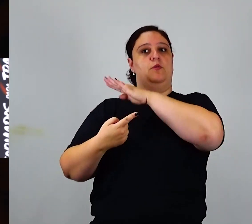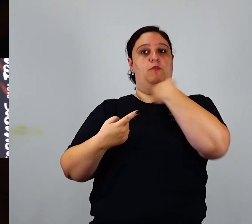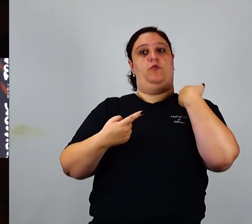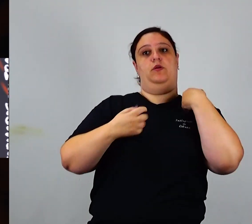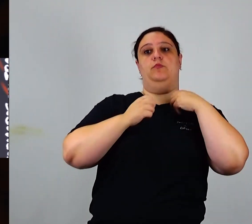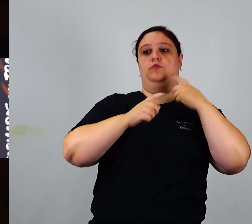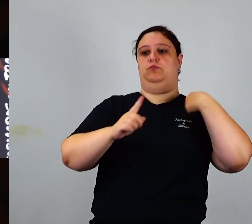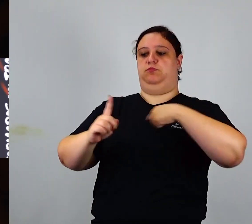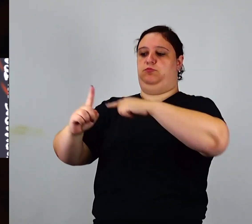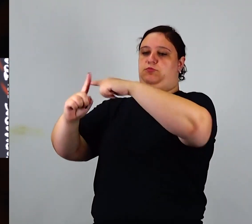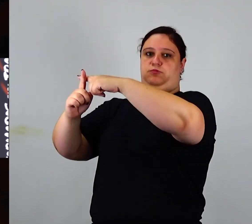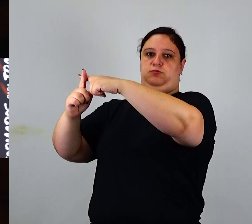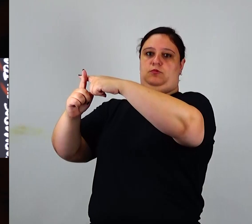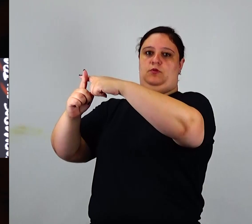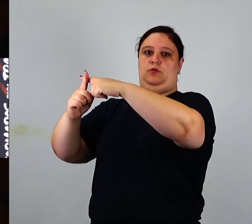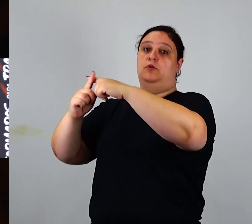cruz.